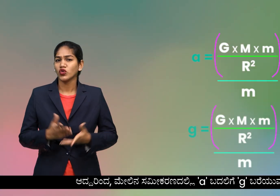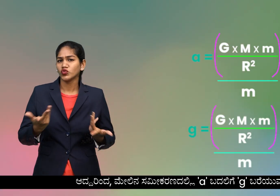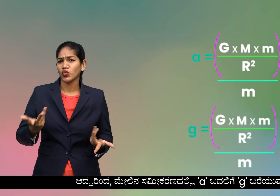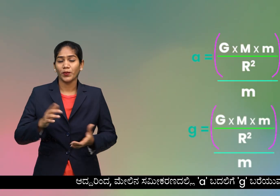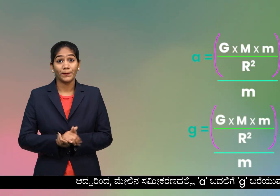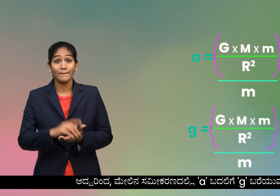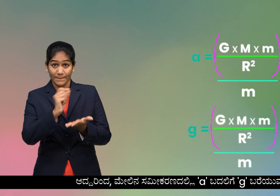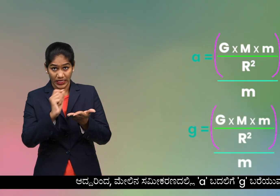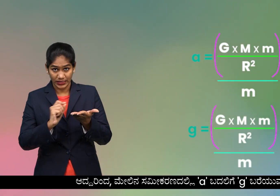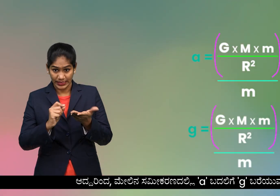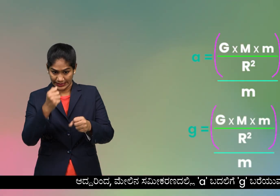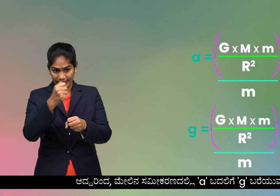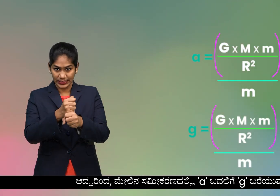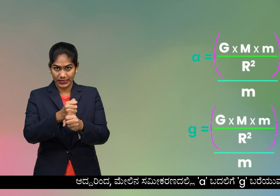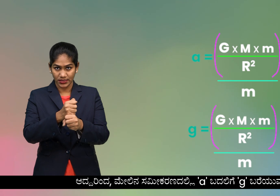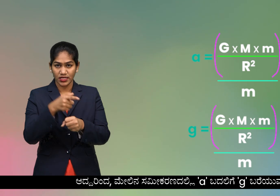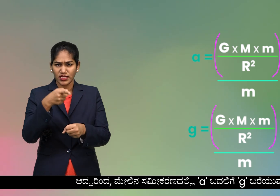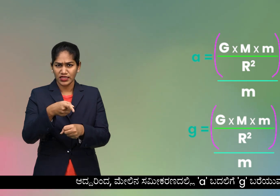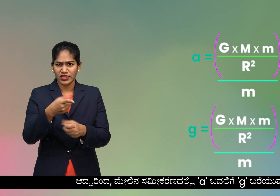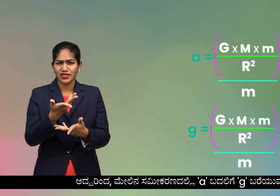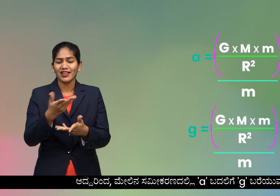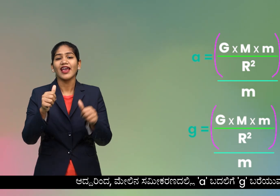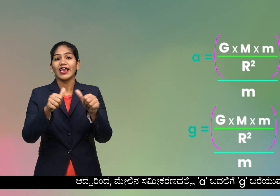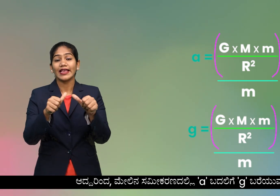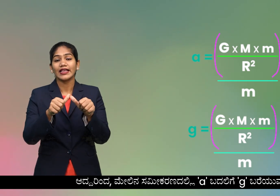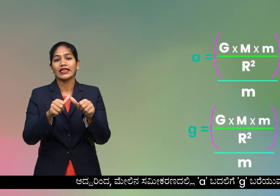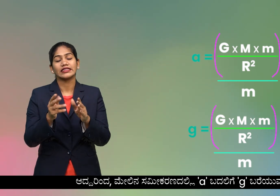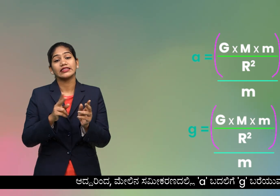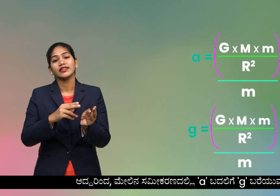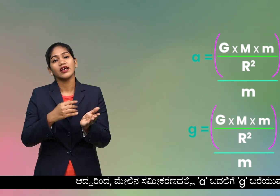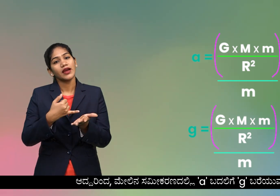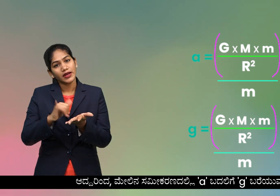ಆದ್ದರಿಂದ ಮೇಲಿನ ಸಮೀಕರಣದಲ್ಲಿ a ಬದಲಿಗೆ G ಬರೆಯುವ ಮೂಲಕ